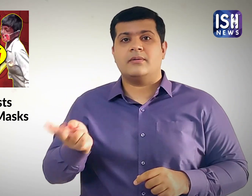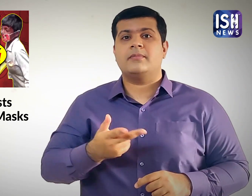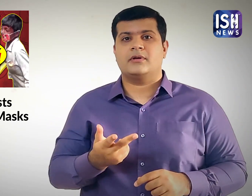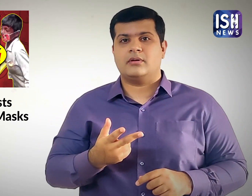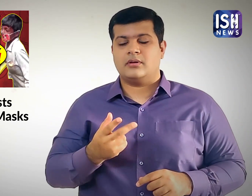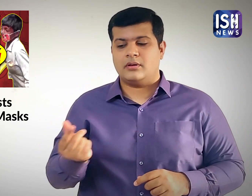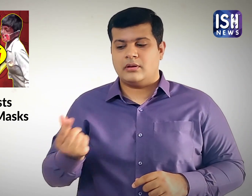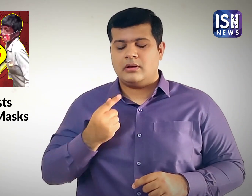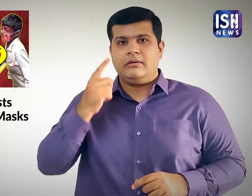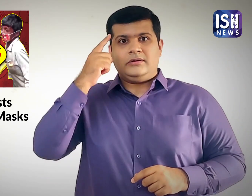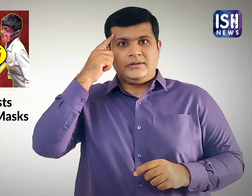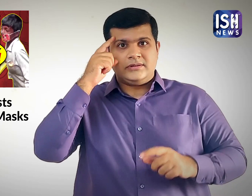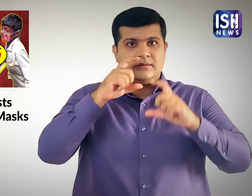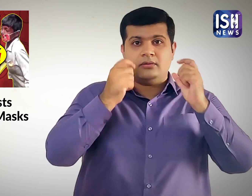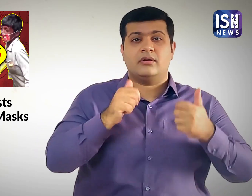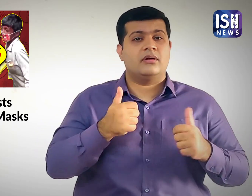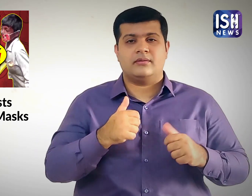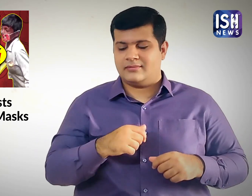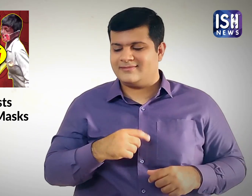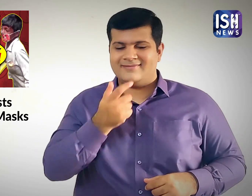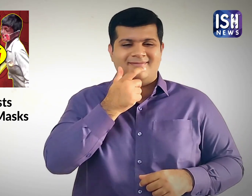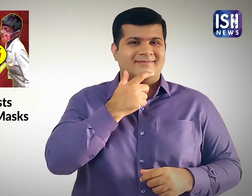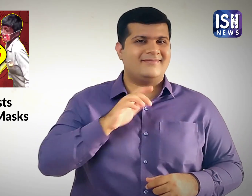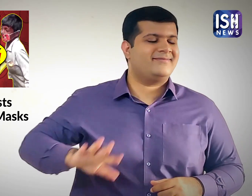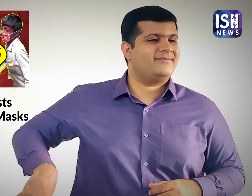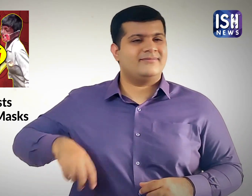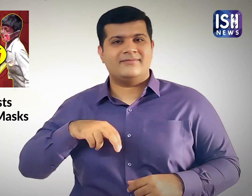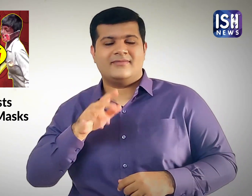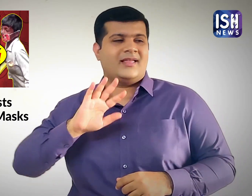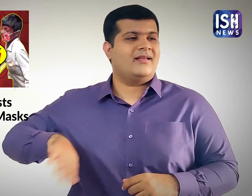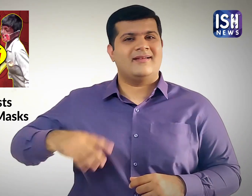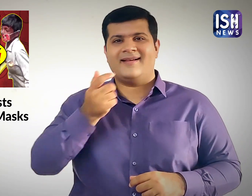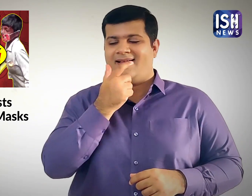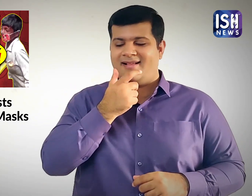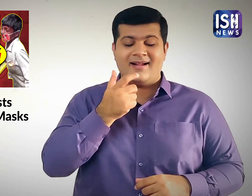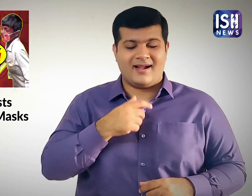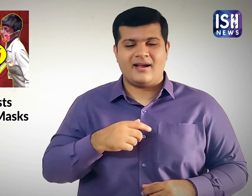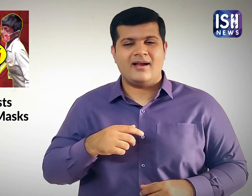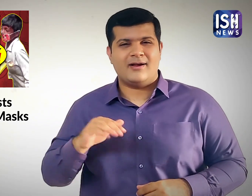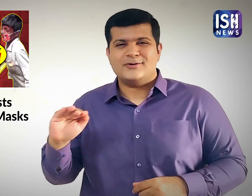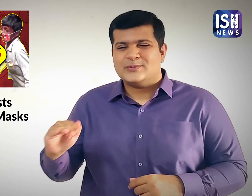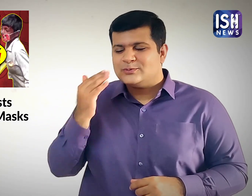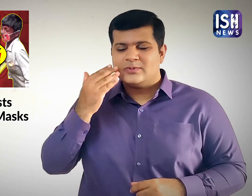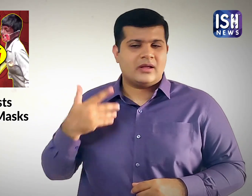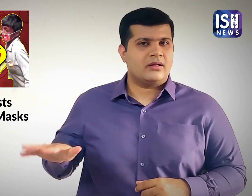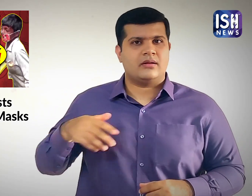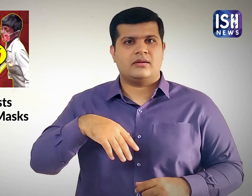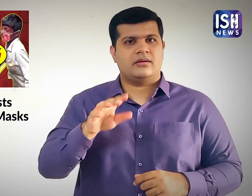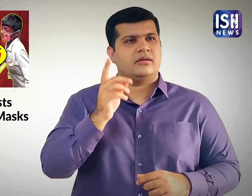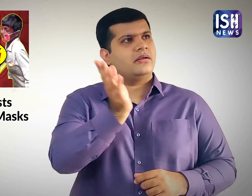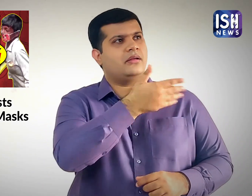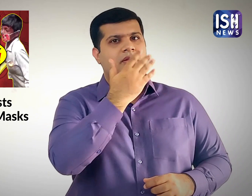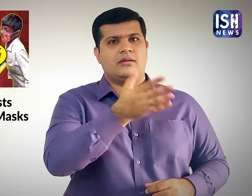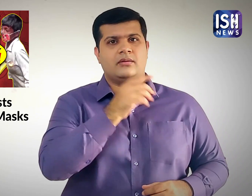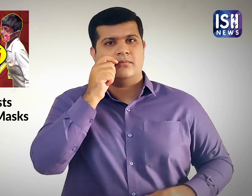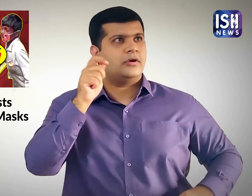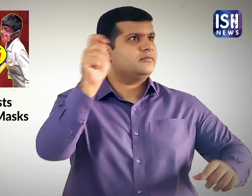वैस केवल उसे देखकर मुस्कुराते हैं और चले जाते हैं।